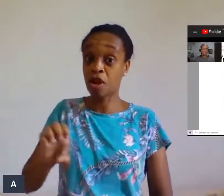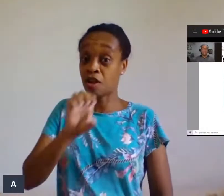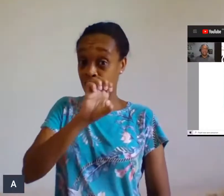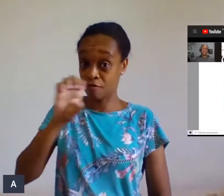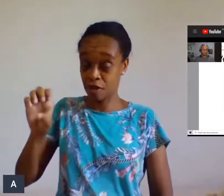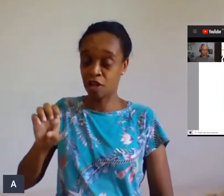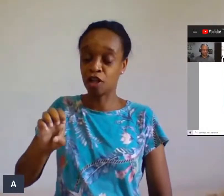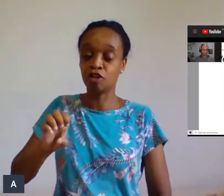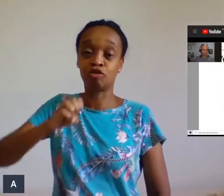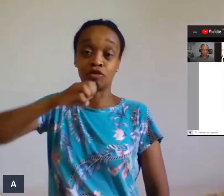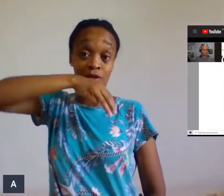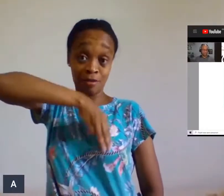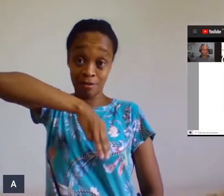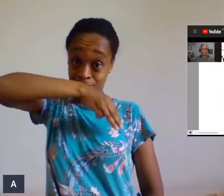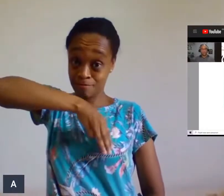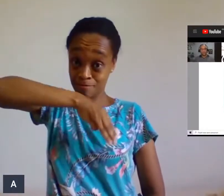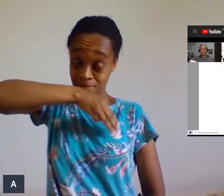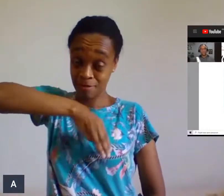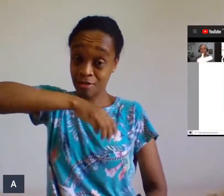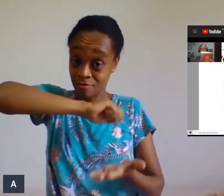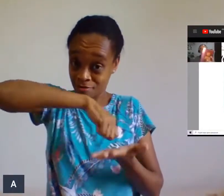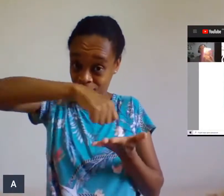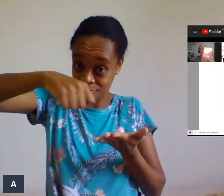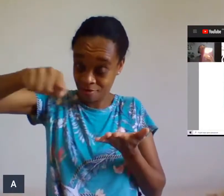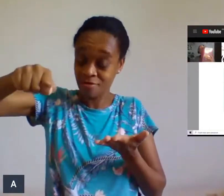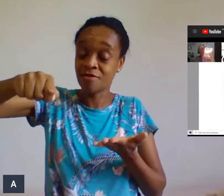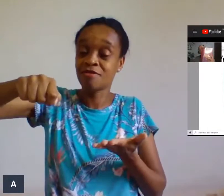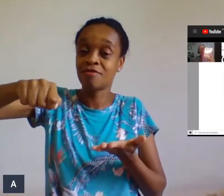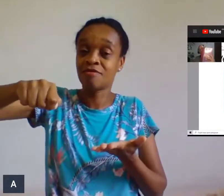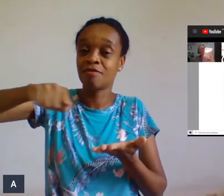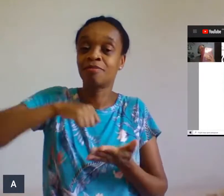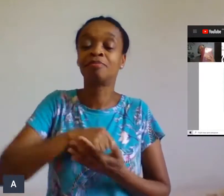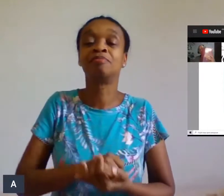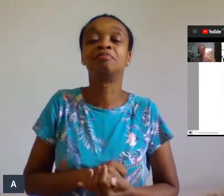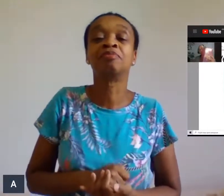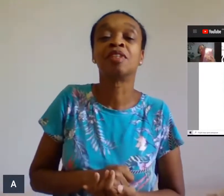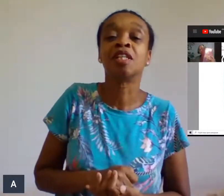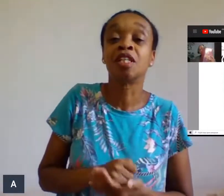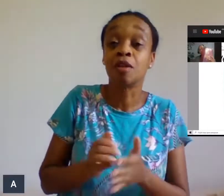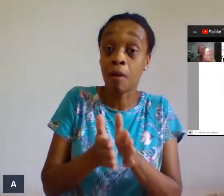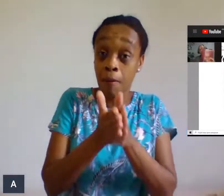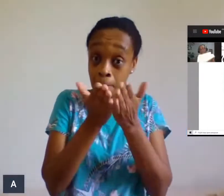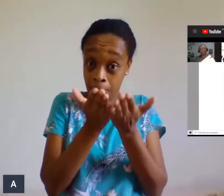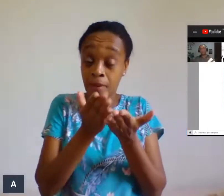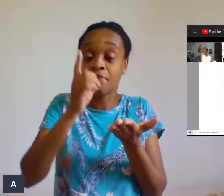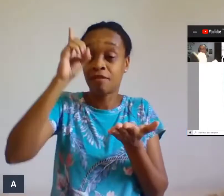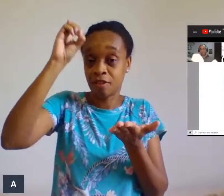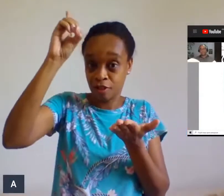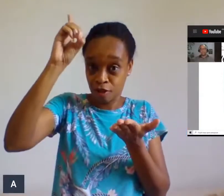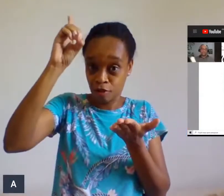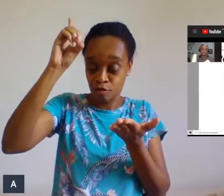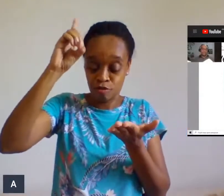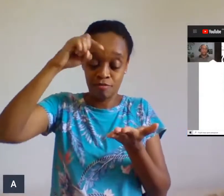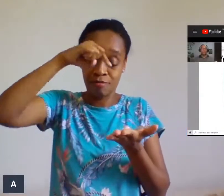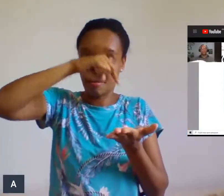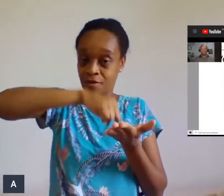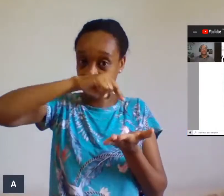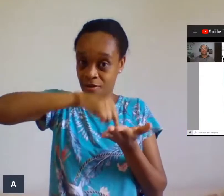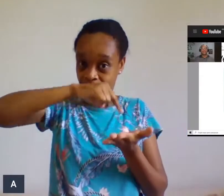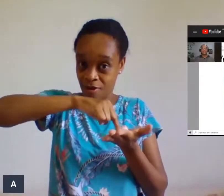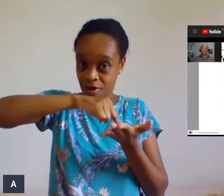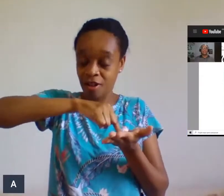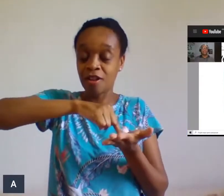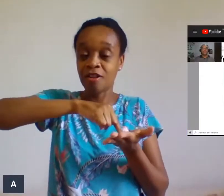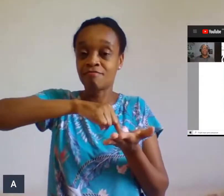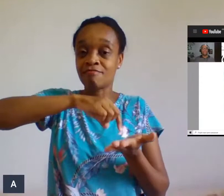Os dois cegos de Jericó. Como vocês bem sabem, eu gosto de usar a Bíblia de Jerusalém, porque ela tem uma tradução